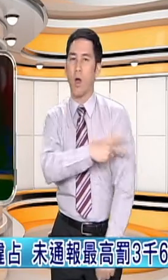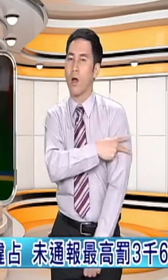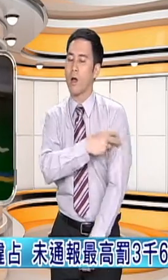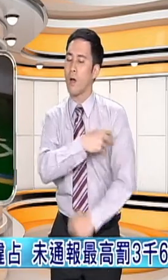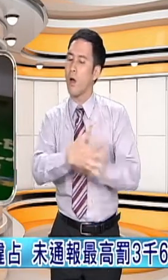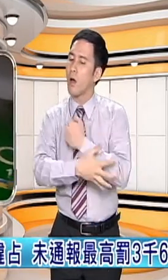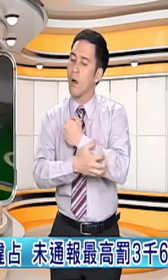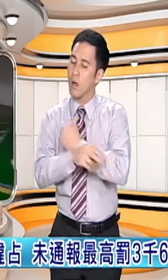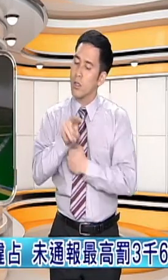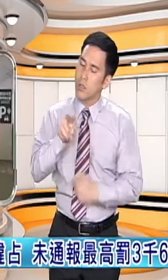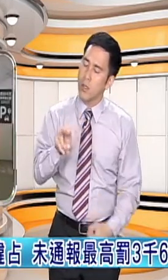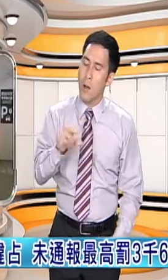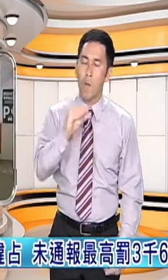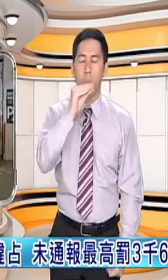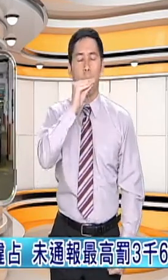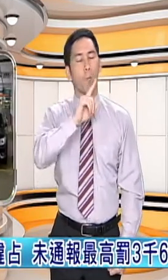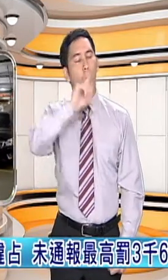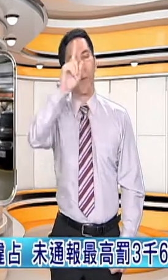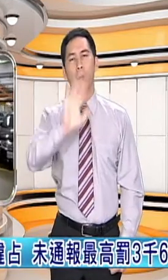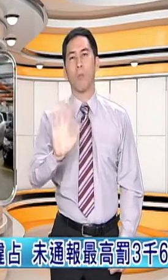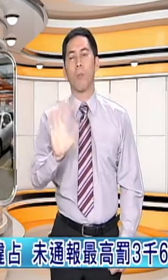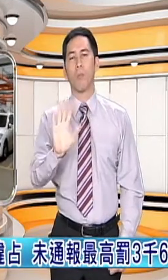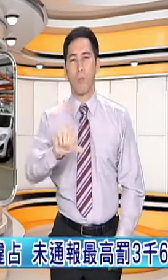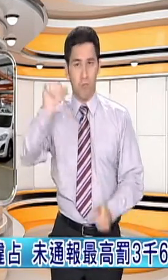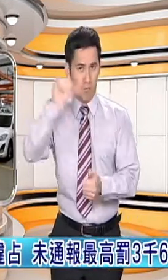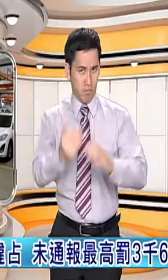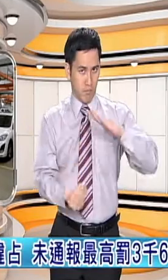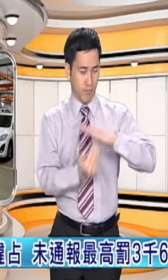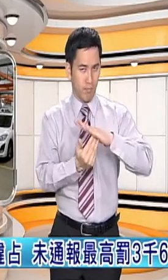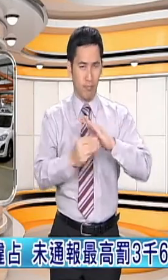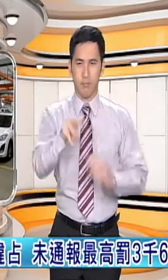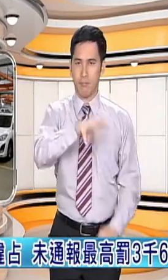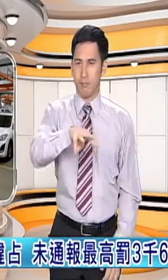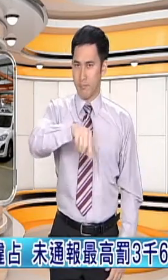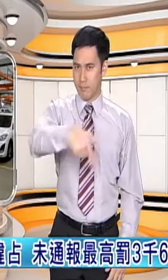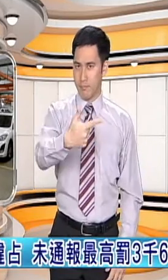况没有通报处理，最高可以开罚3600元。